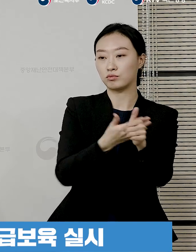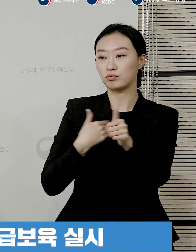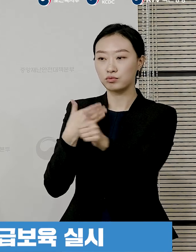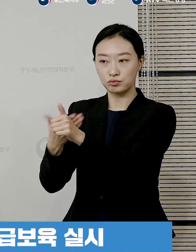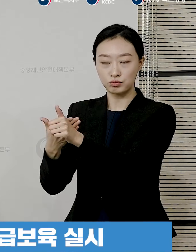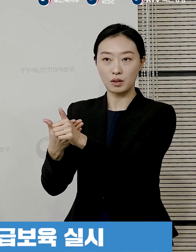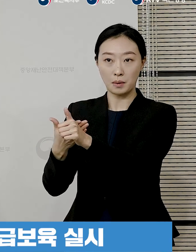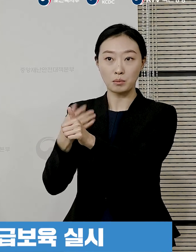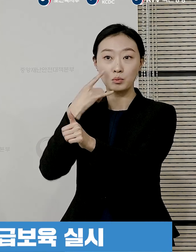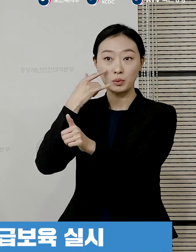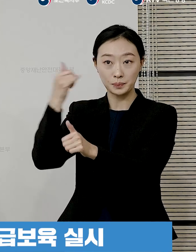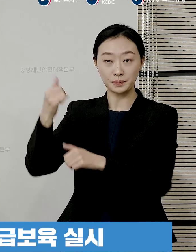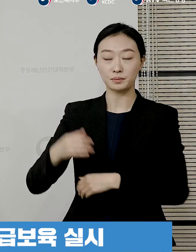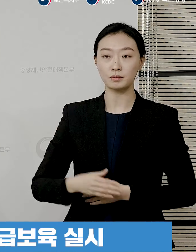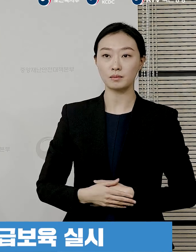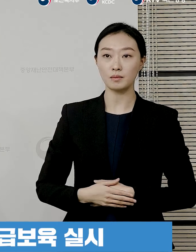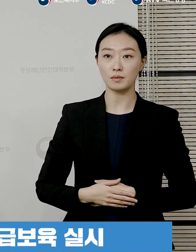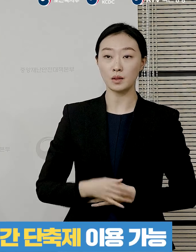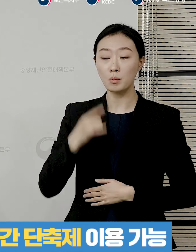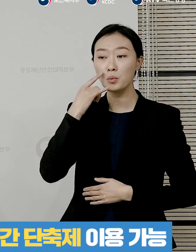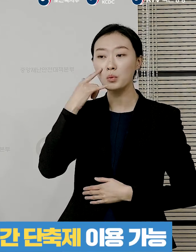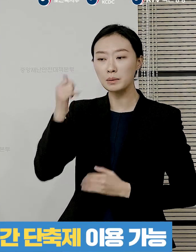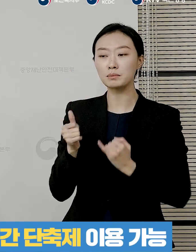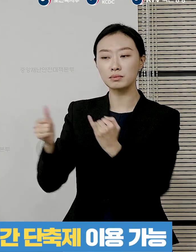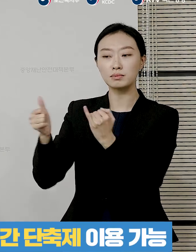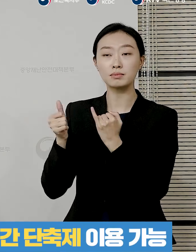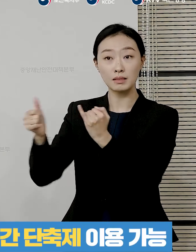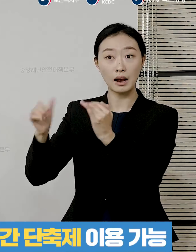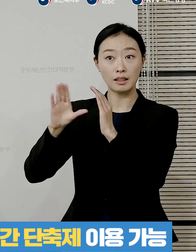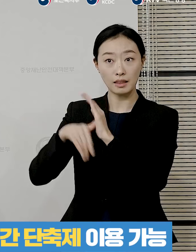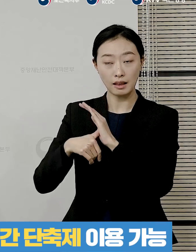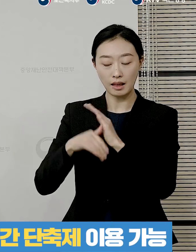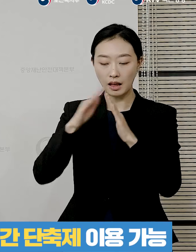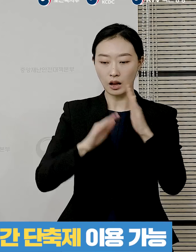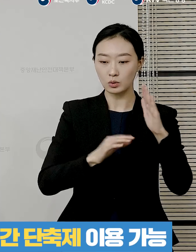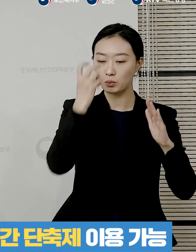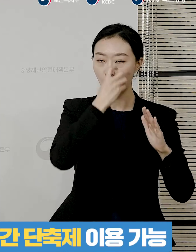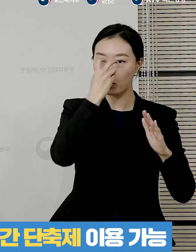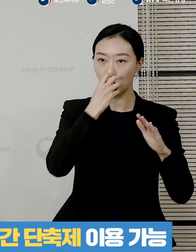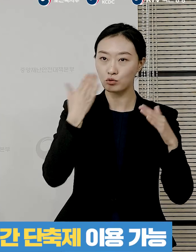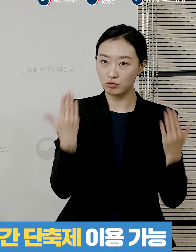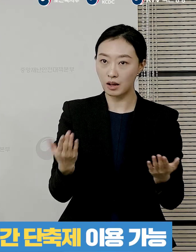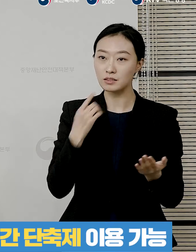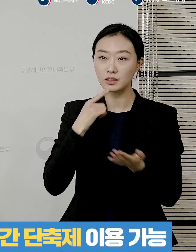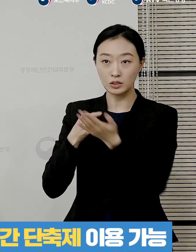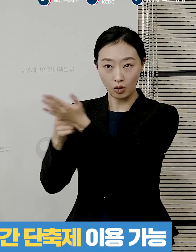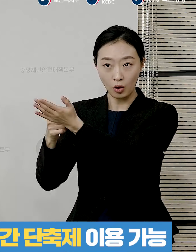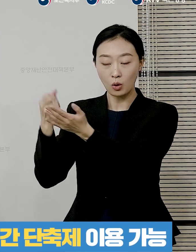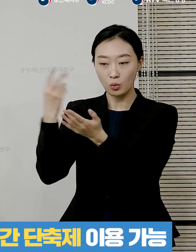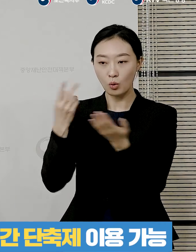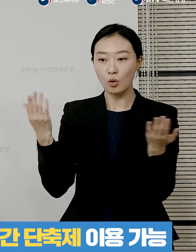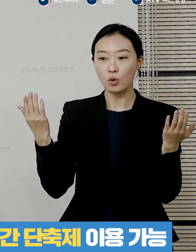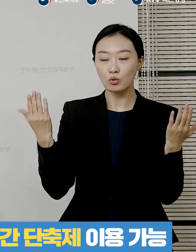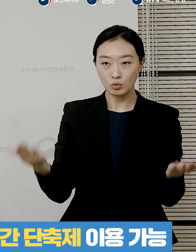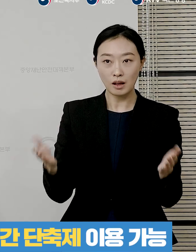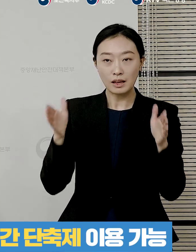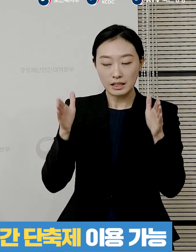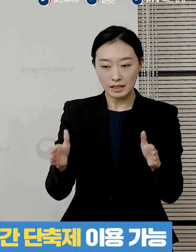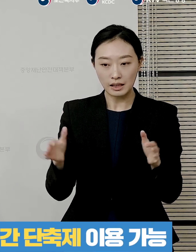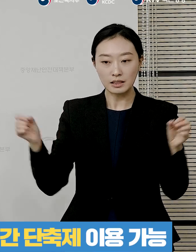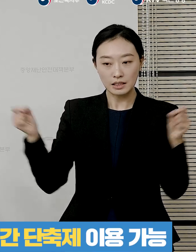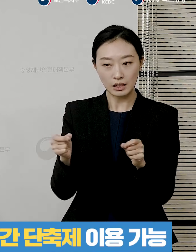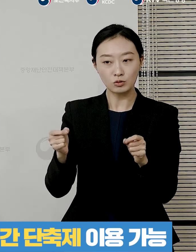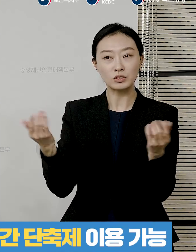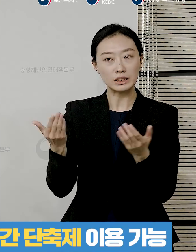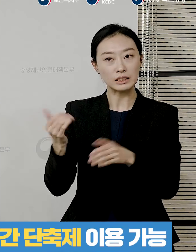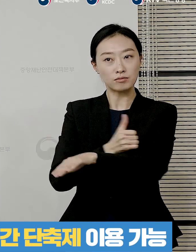통해 보호자에게 안내하여야 합니다. 또한 보호자가 근로자인 경우 가족돌봄 휴가제도나 육아기